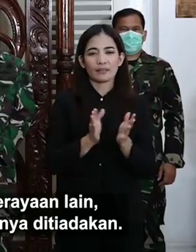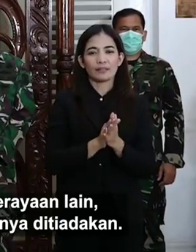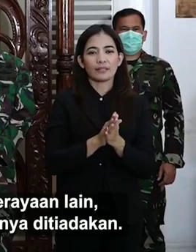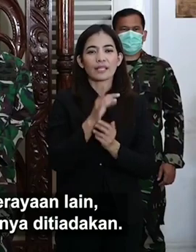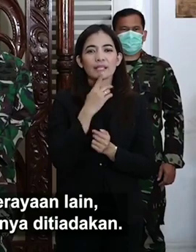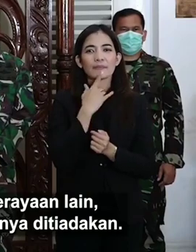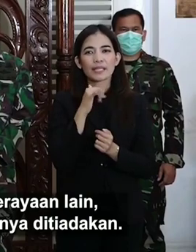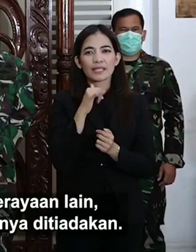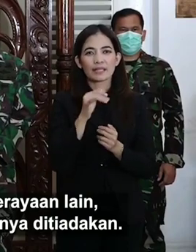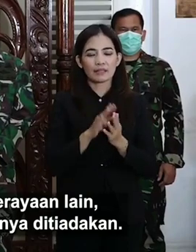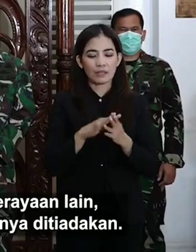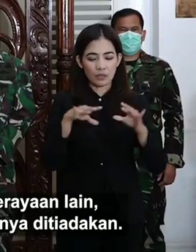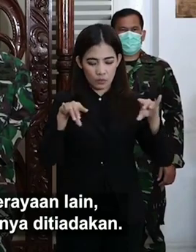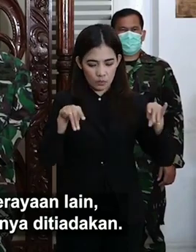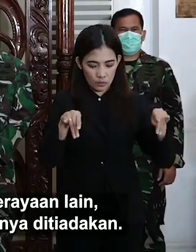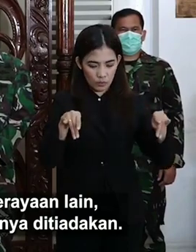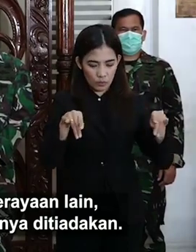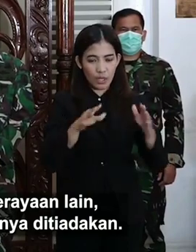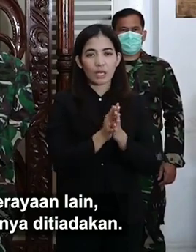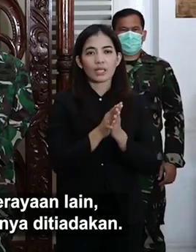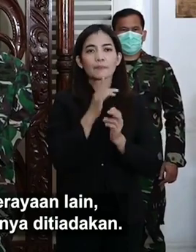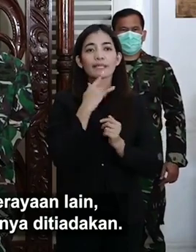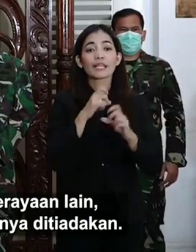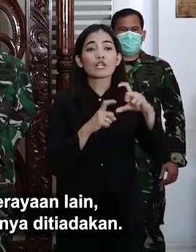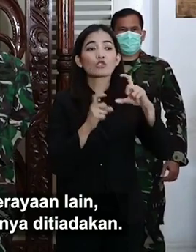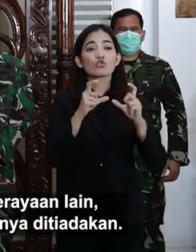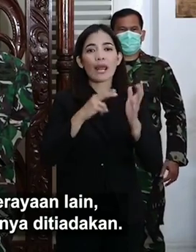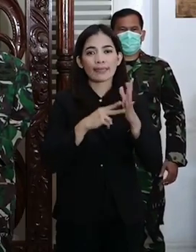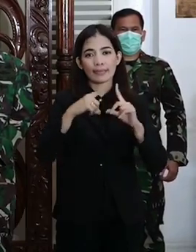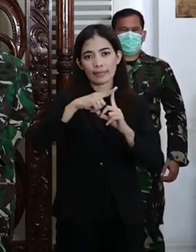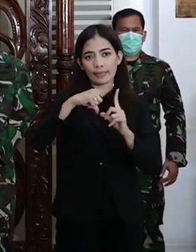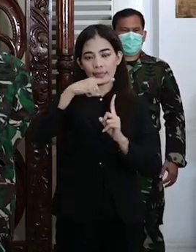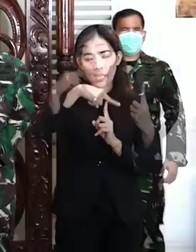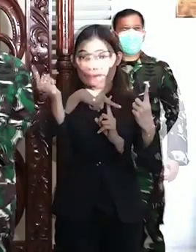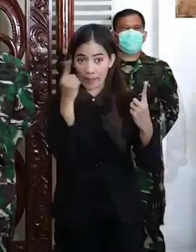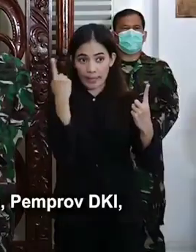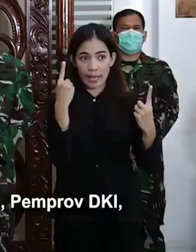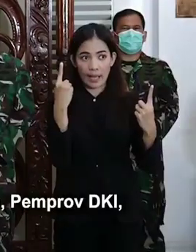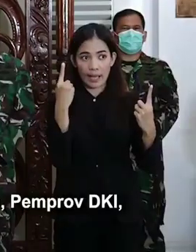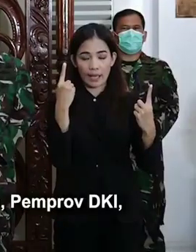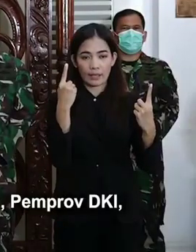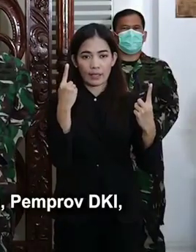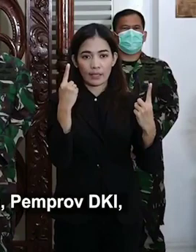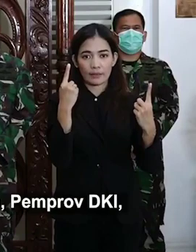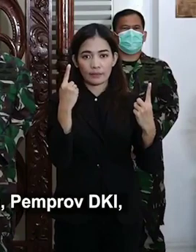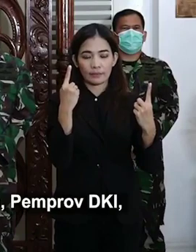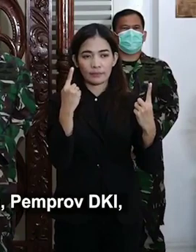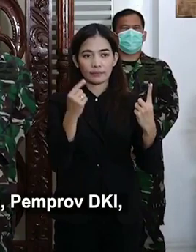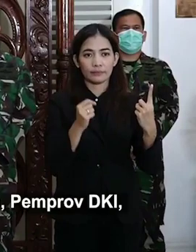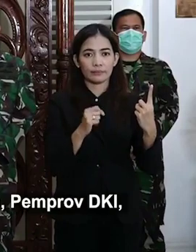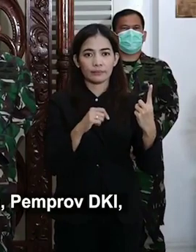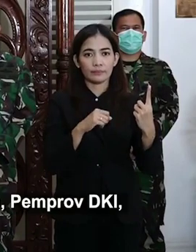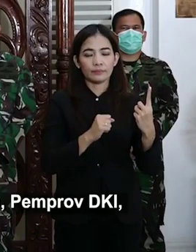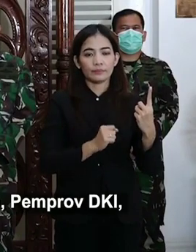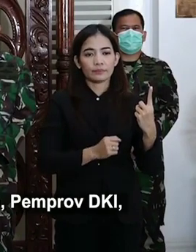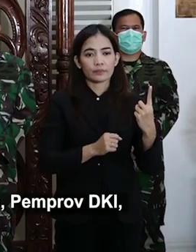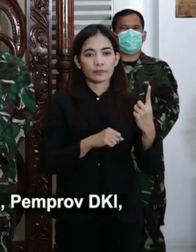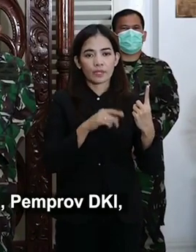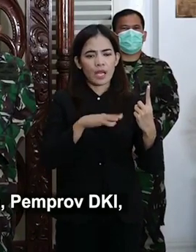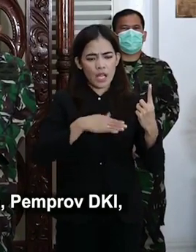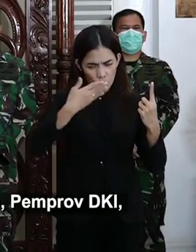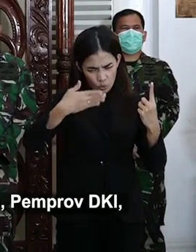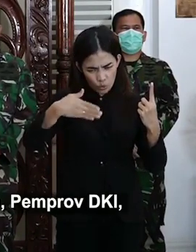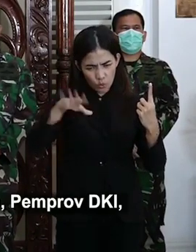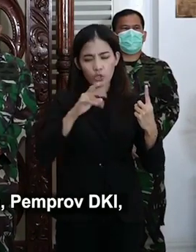ritual khitan, tapi perayaannya yang ditiadakan. Pemerintahan terus